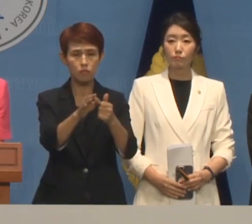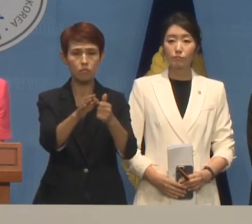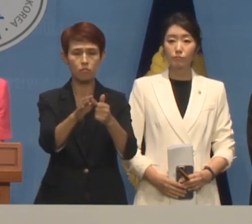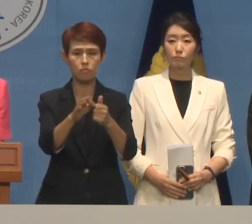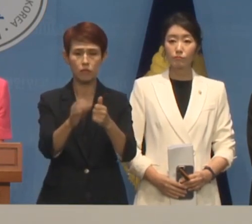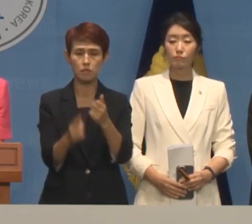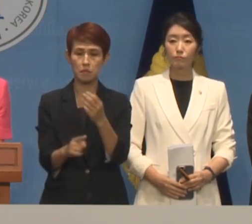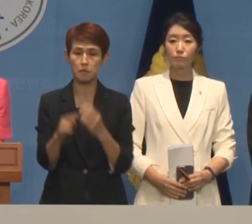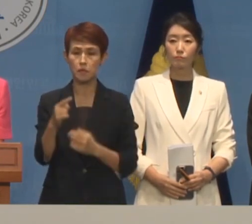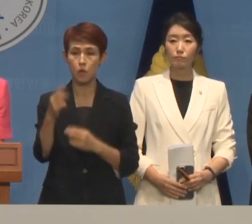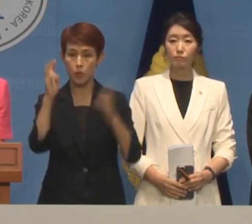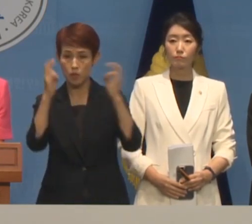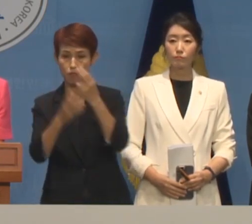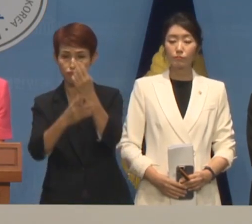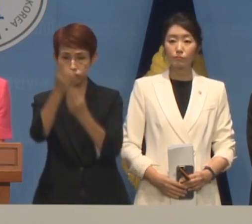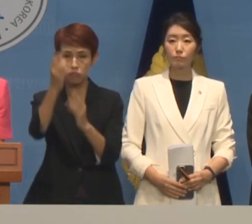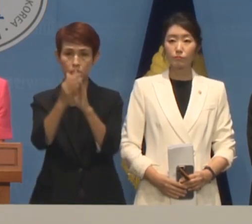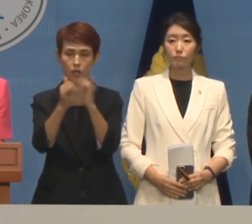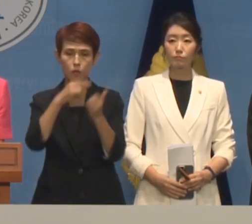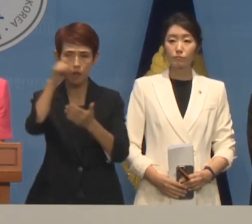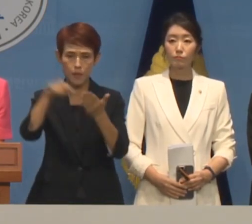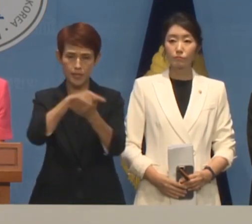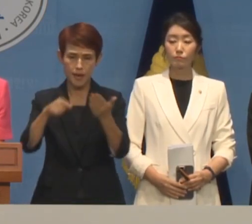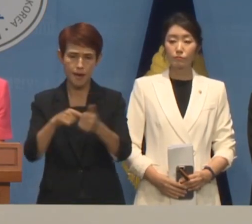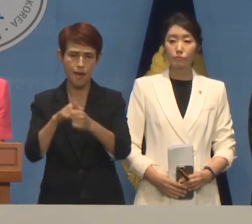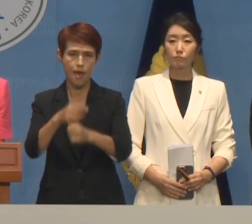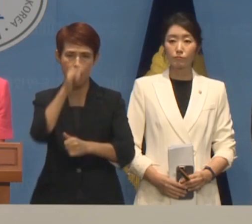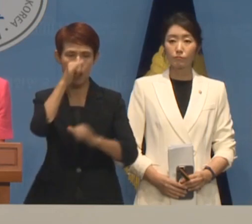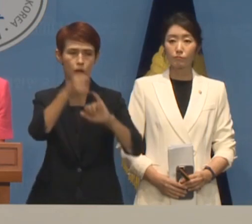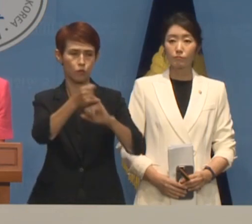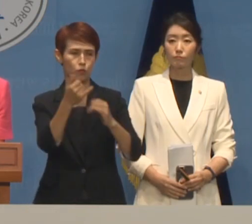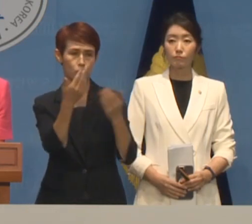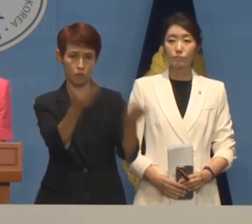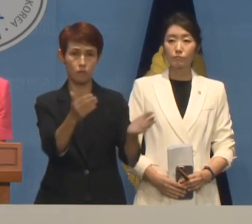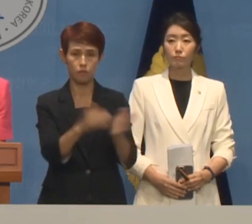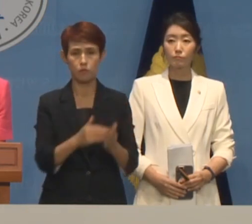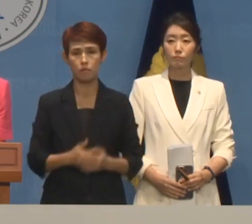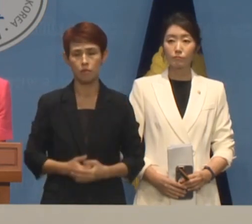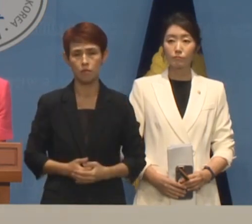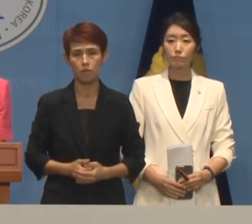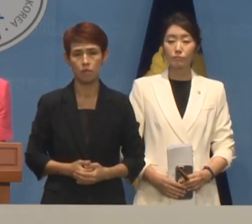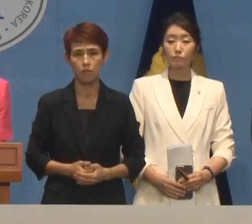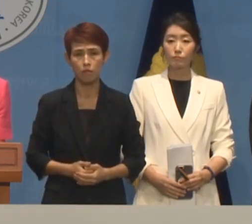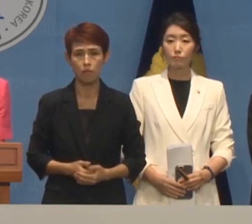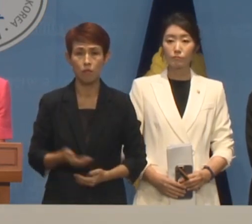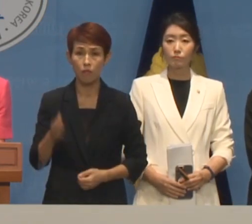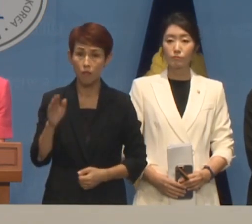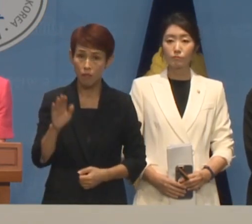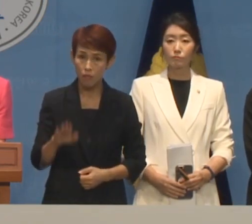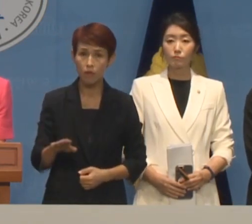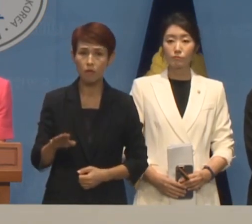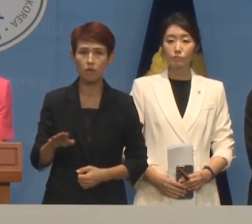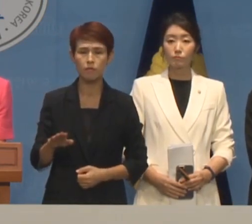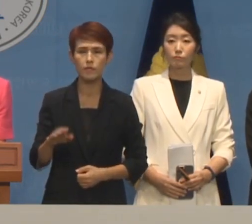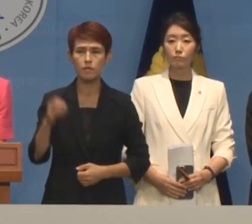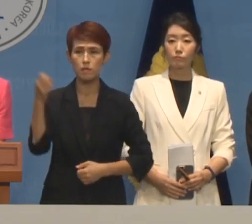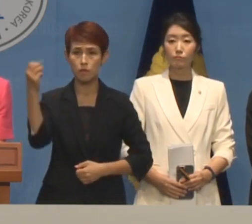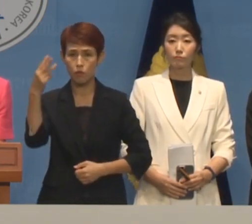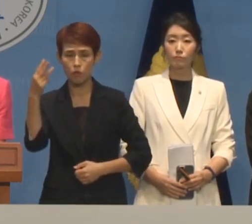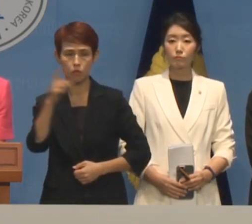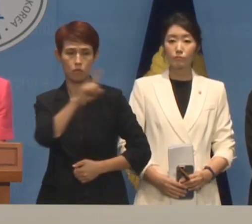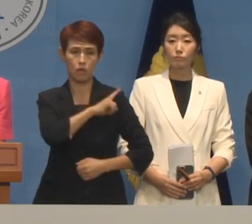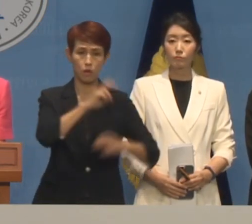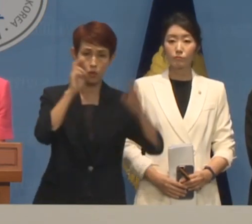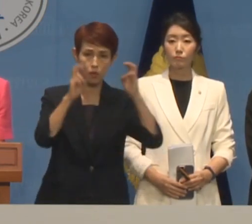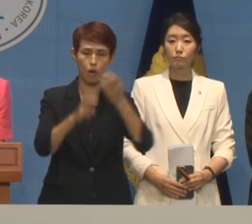관련자에 대한 손해배상 소송을 제기할 수 있도록 하겠다고 약속했습니다. 그러나 아직도 삼성물산과